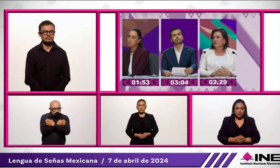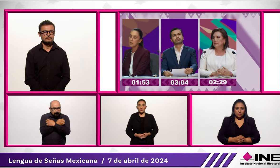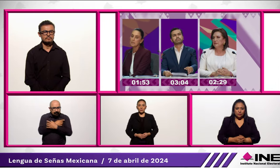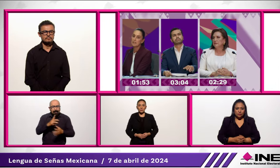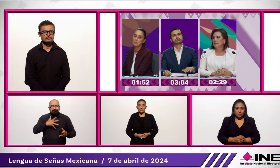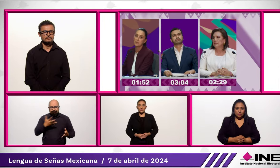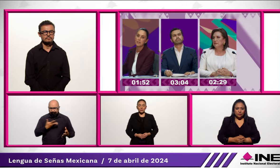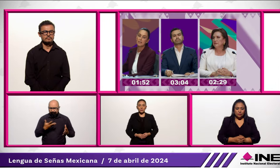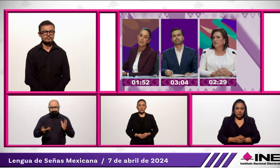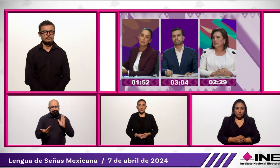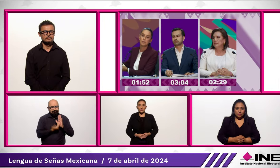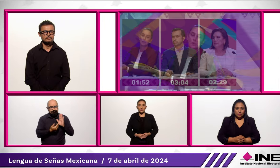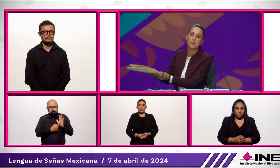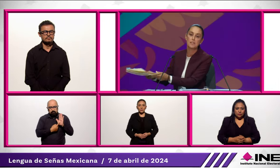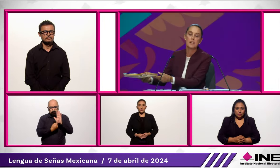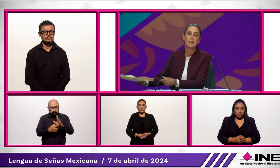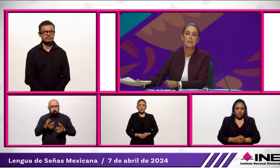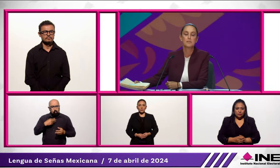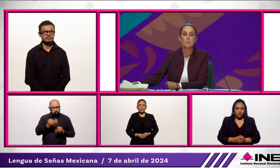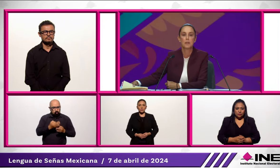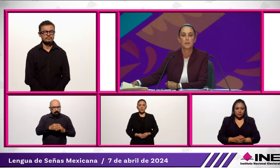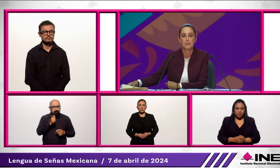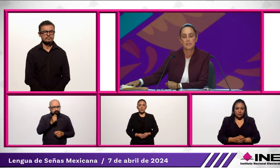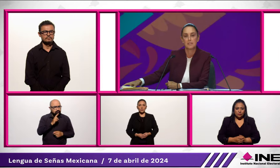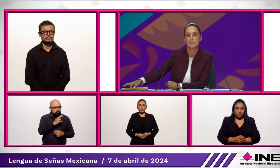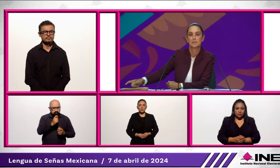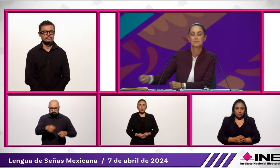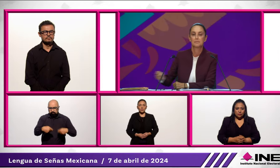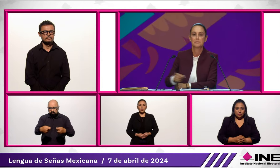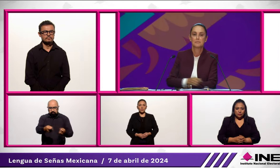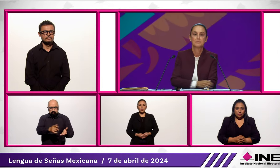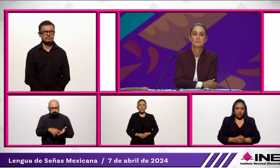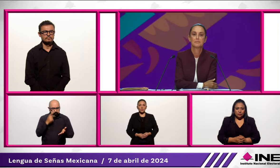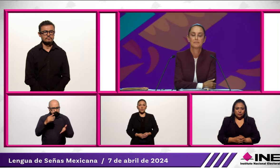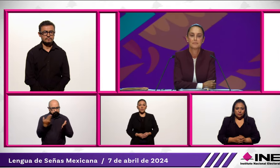están las pruebas, se las voy a dejar a los conductores que son periodistas.